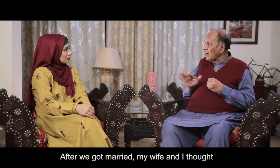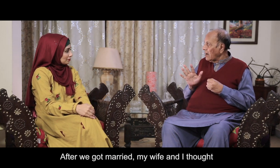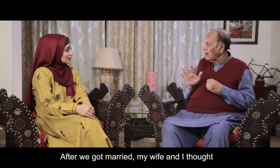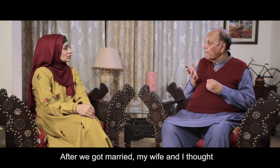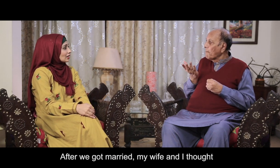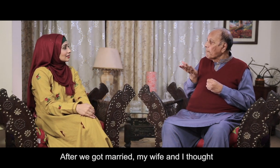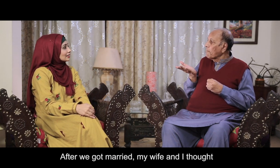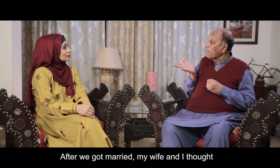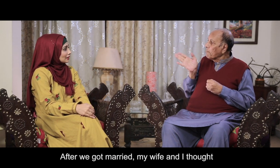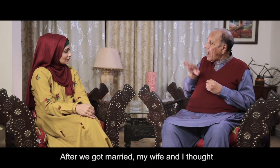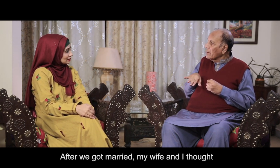मेरी शादी के बाद